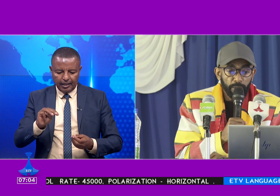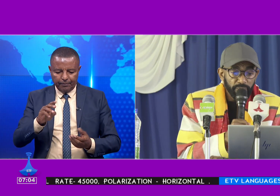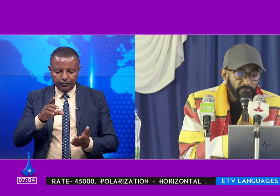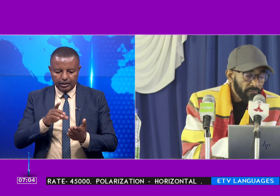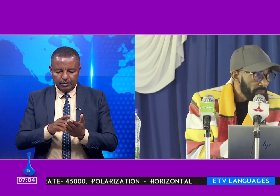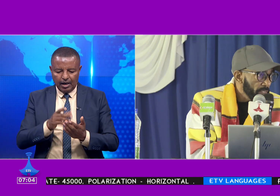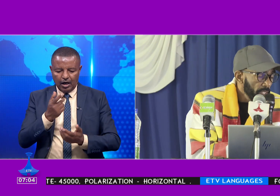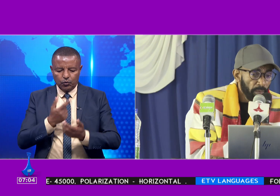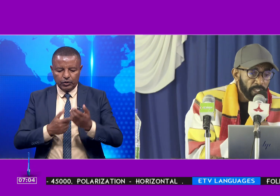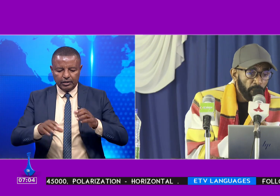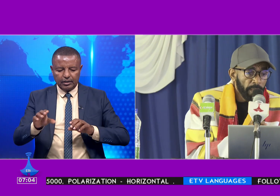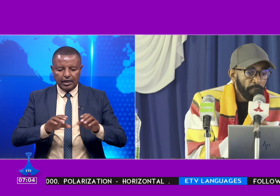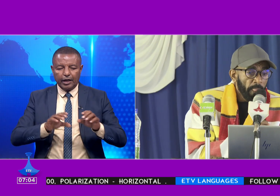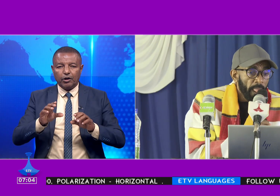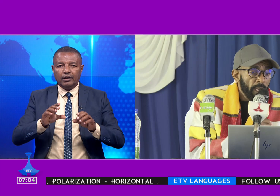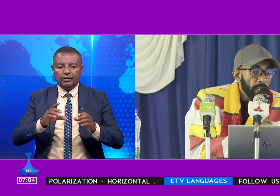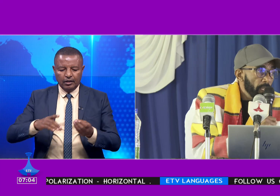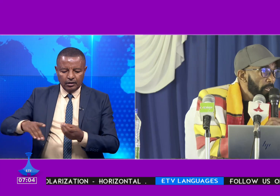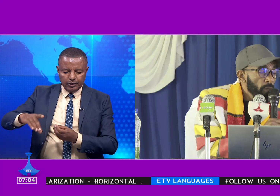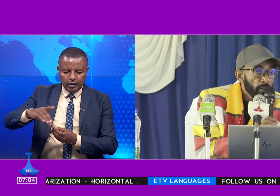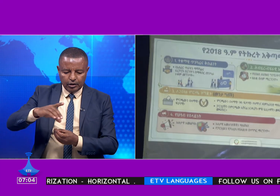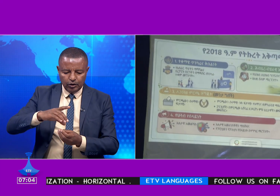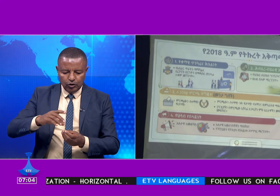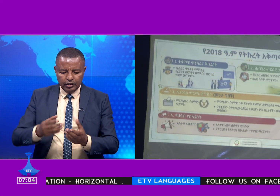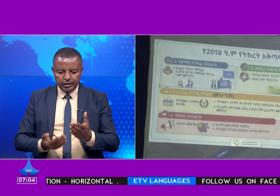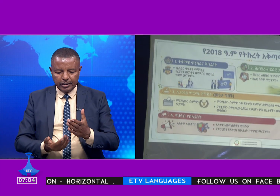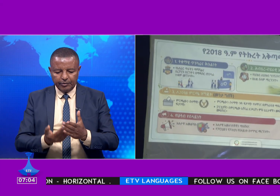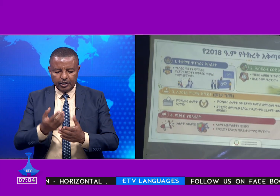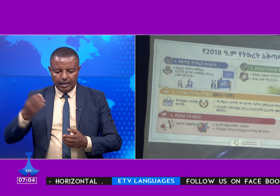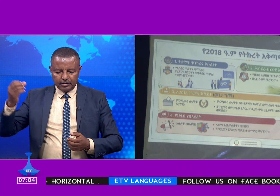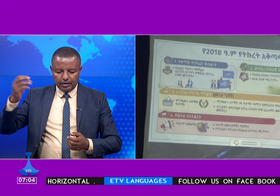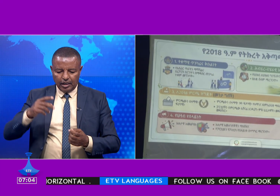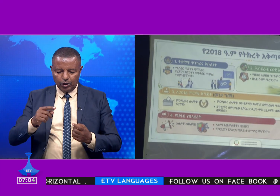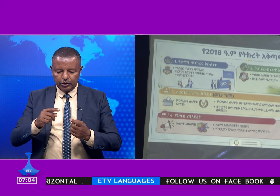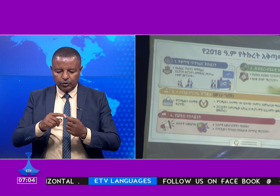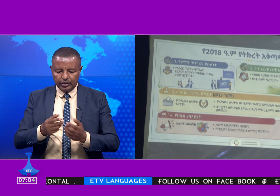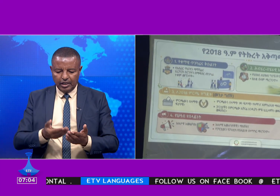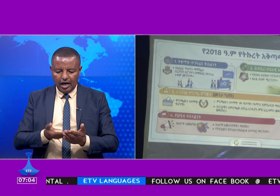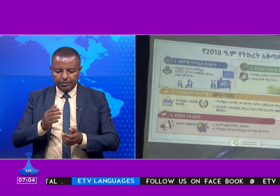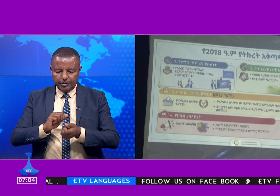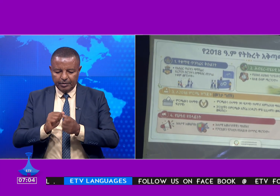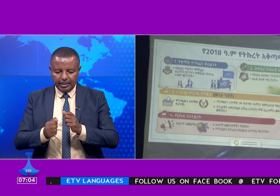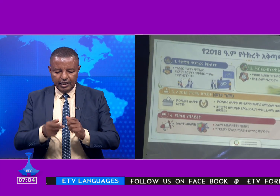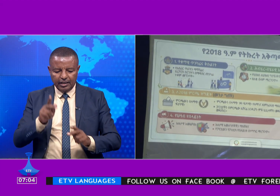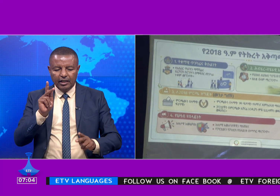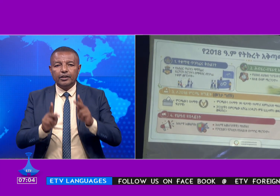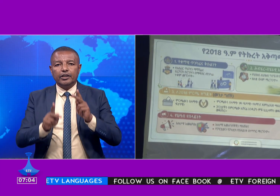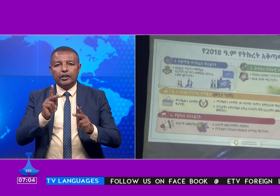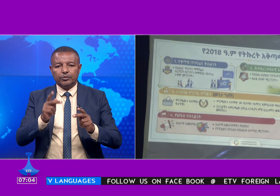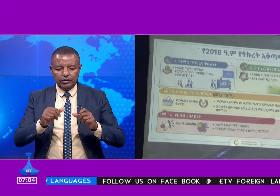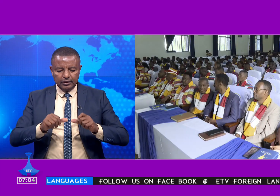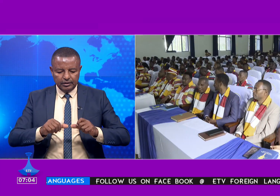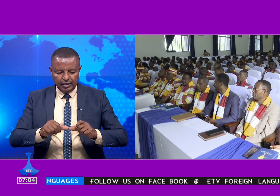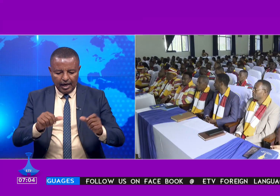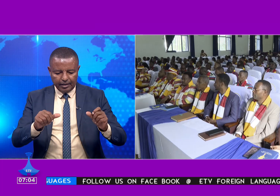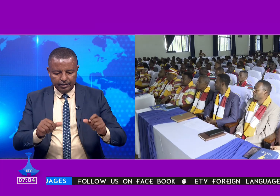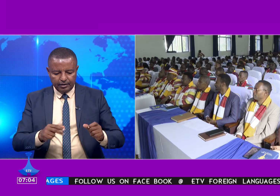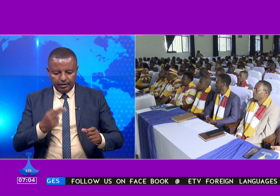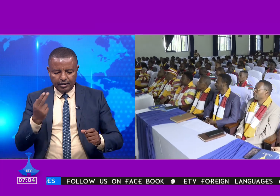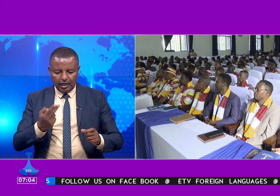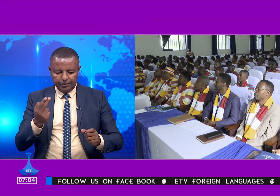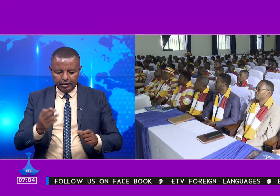በታርጫ ከተማ ውይይት ተካሂዷል። የክልሉን የመልማት ጸጋዎች ወደ ሀብት በመቀየር የህዝቡን